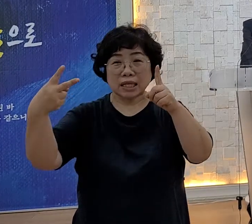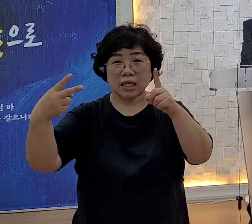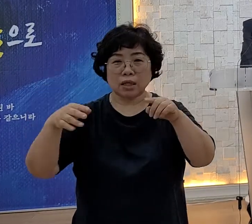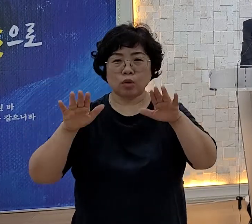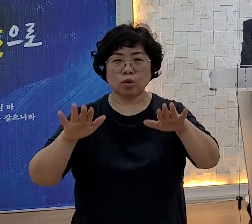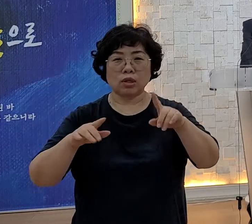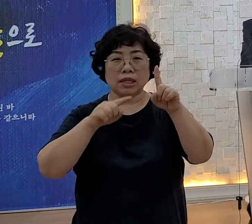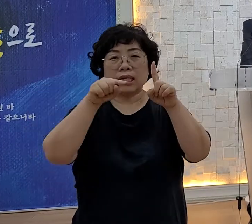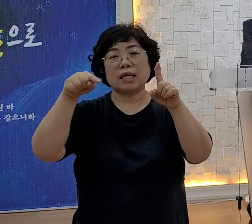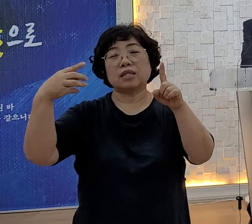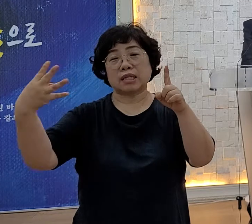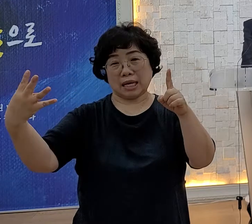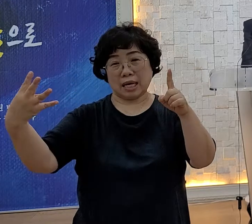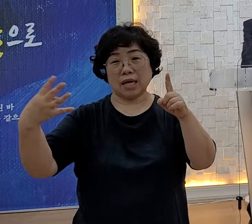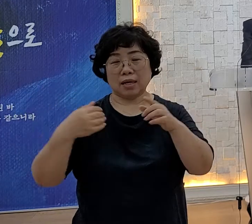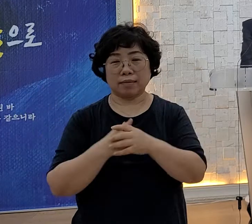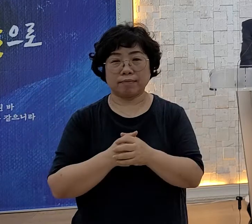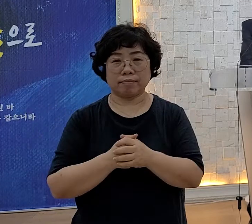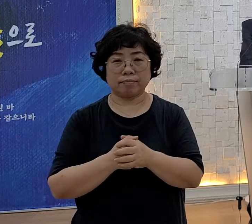1절에서 4절까지 함께